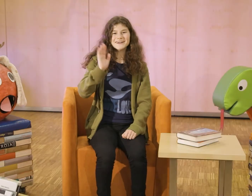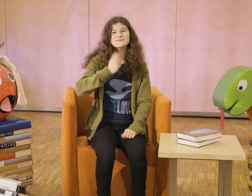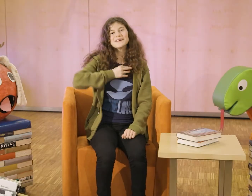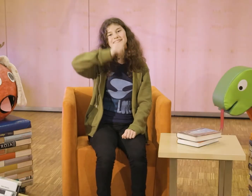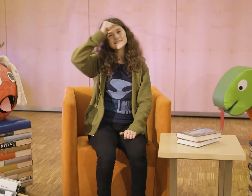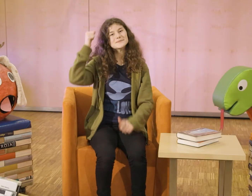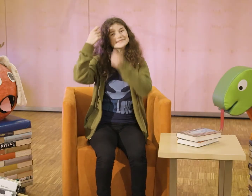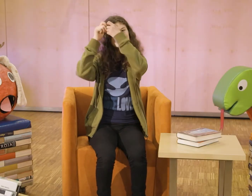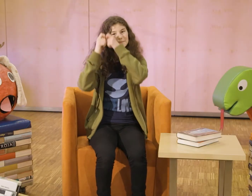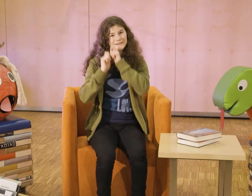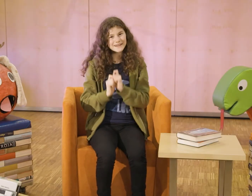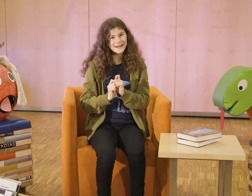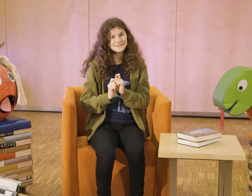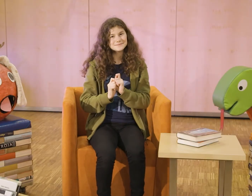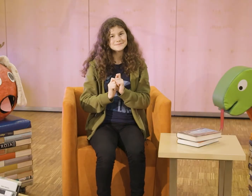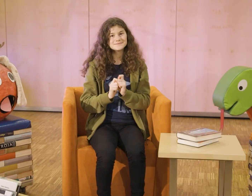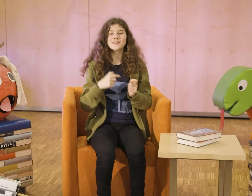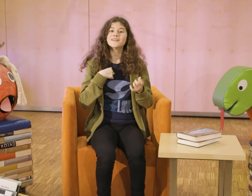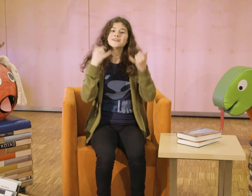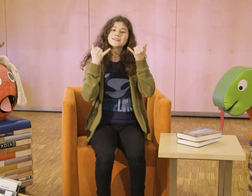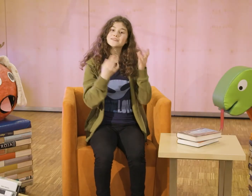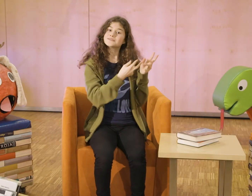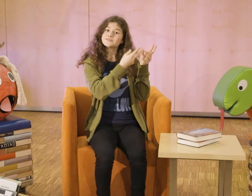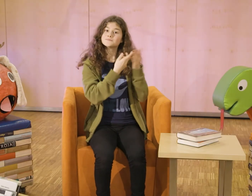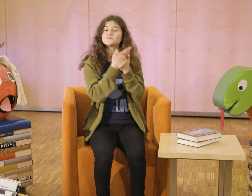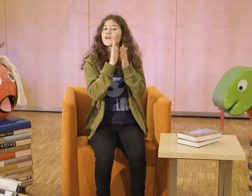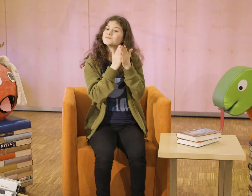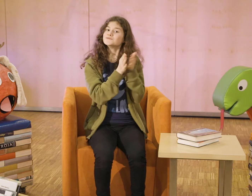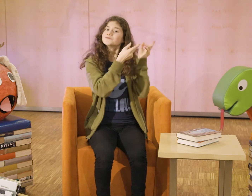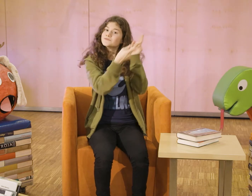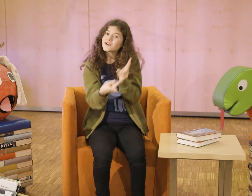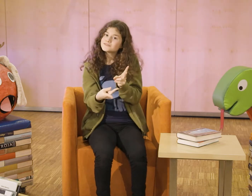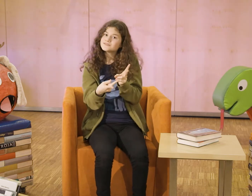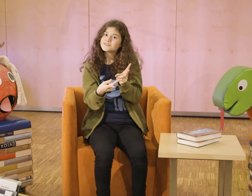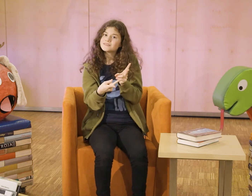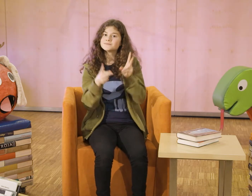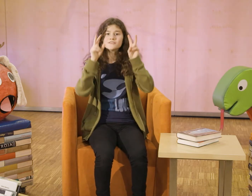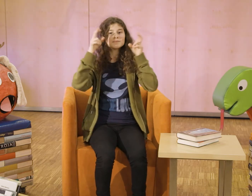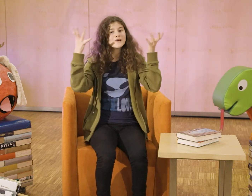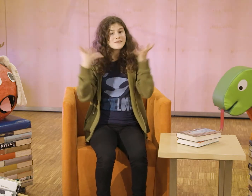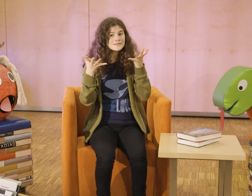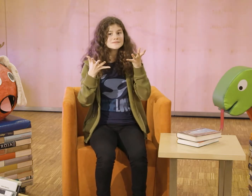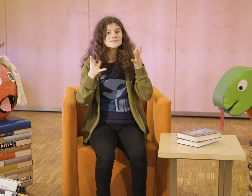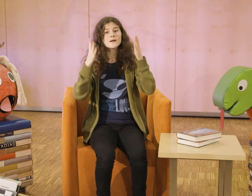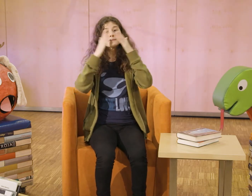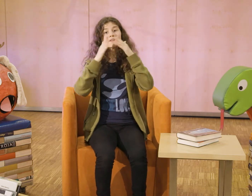hallo mein name ist samira und ich stelle euch heute neue bücher in der bücherei vor zum thema